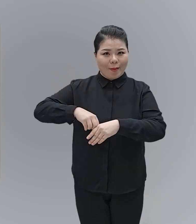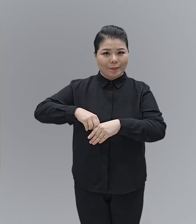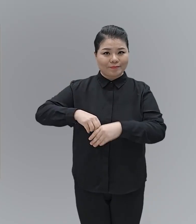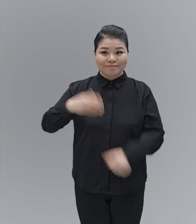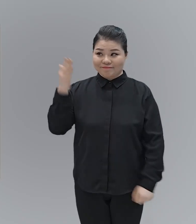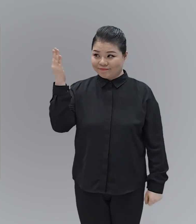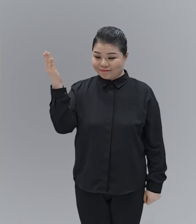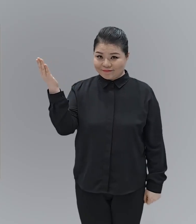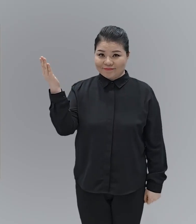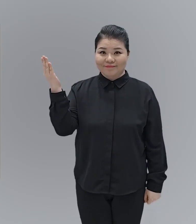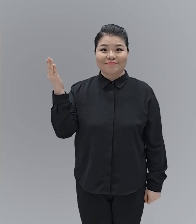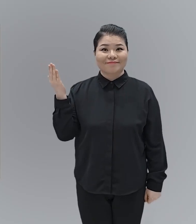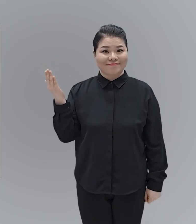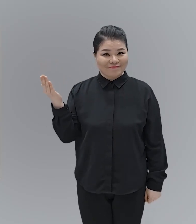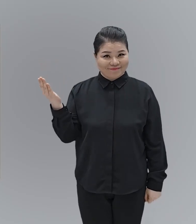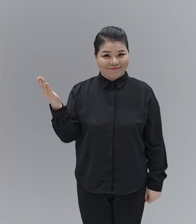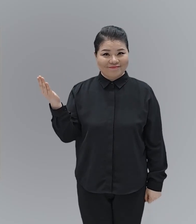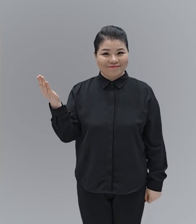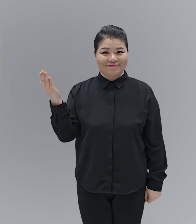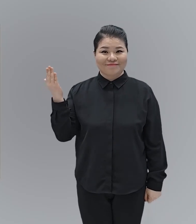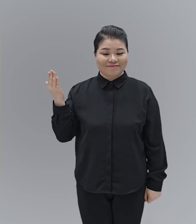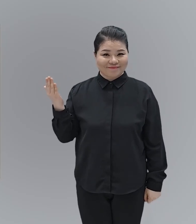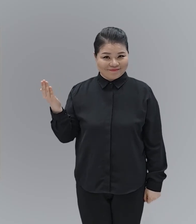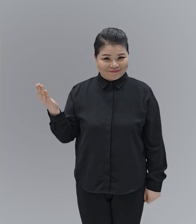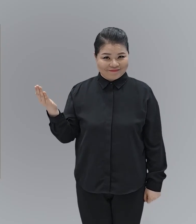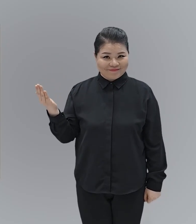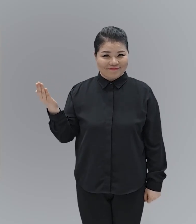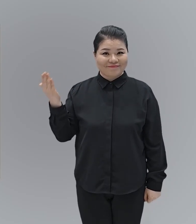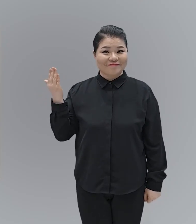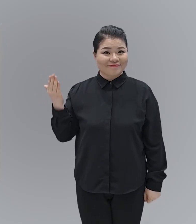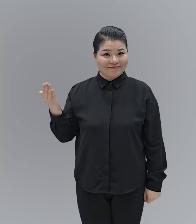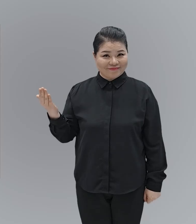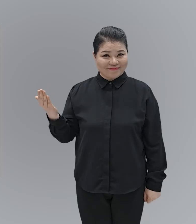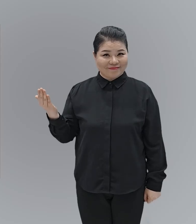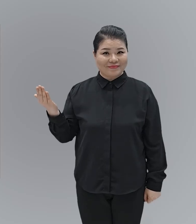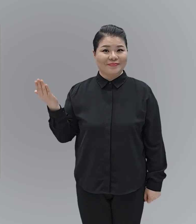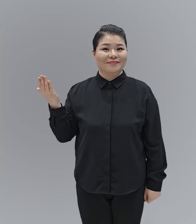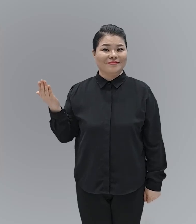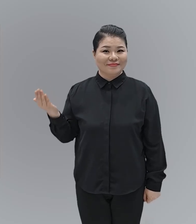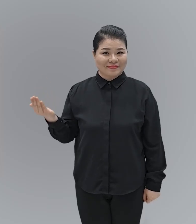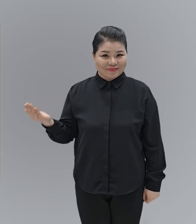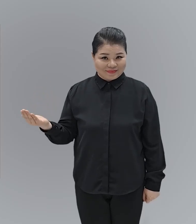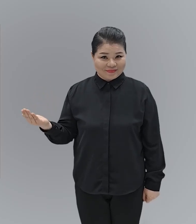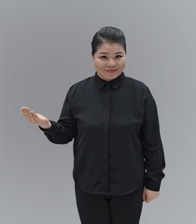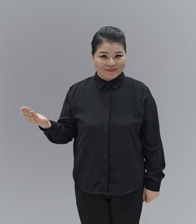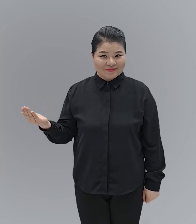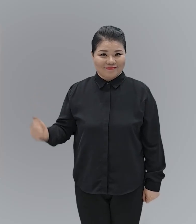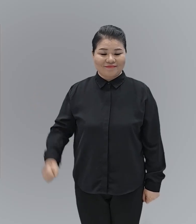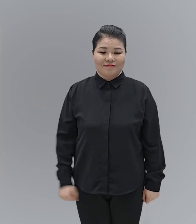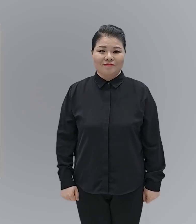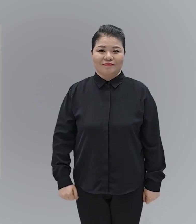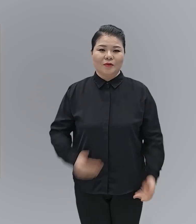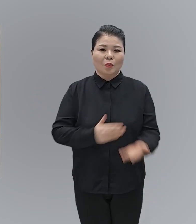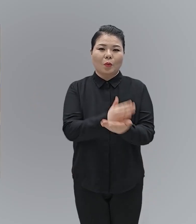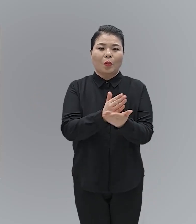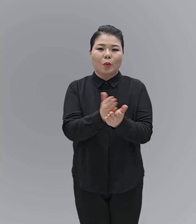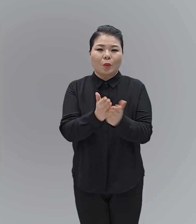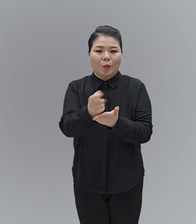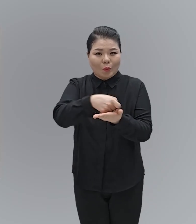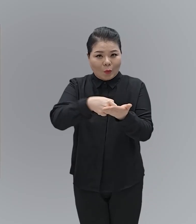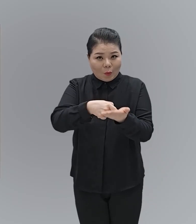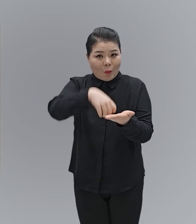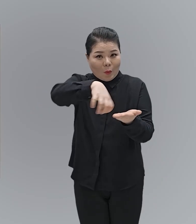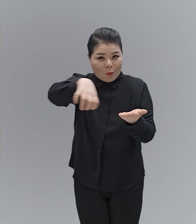캔자스 시티스타, 토론토 스타, 에스콰이어, 나나 디스패치, 캔. 다양한